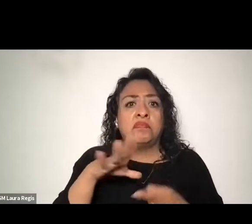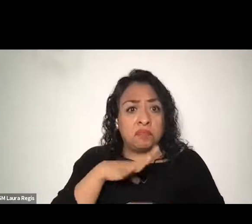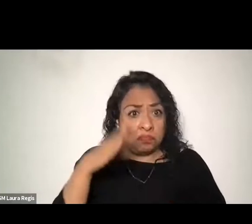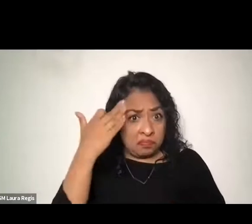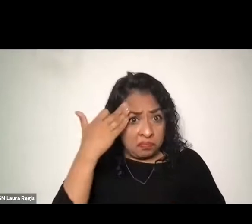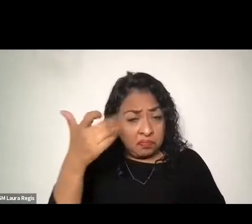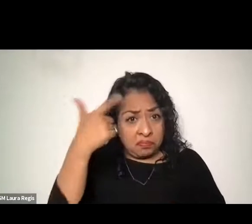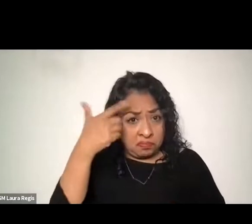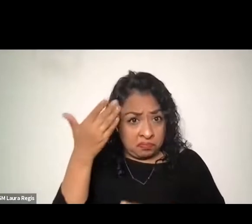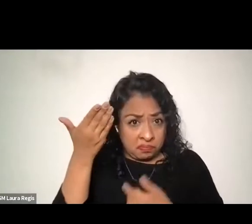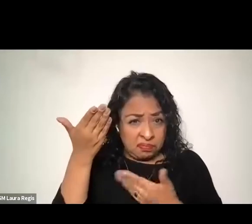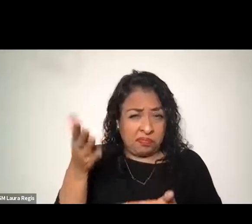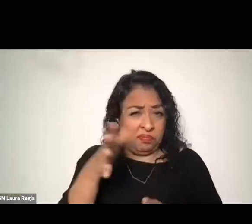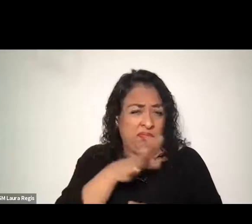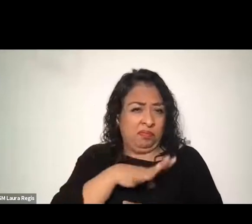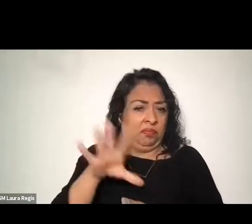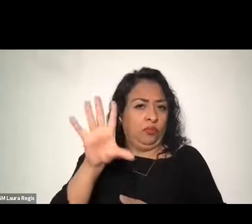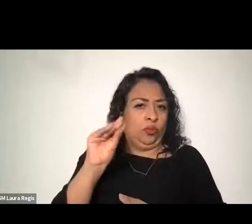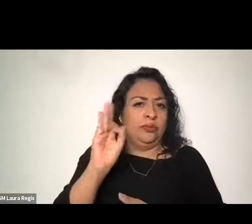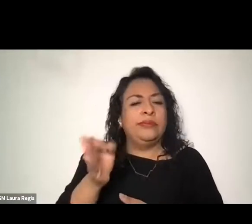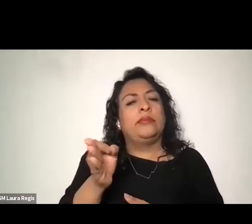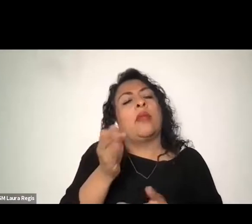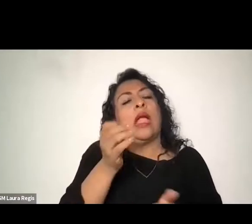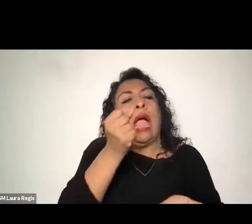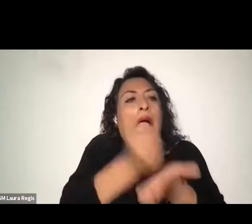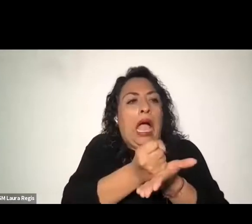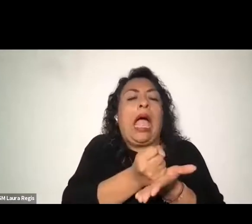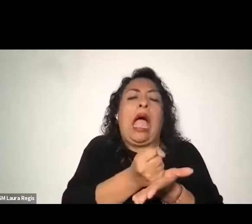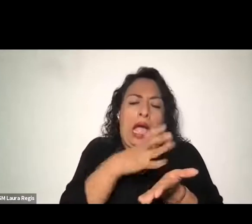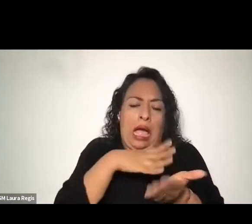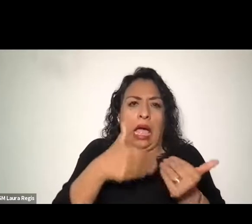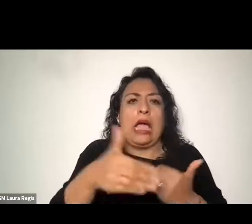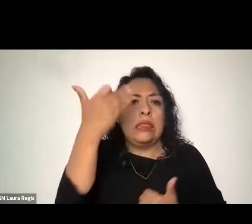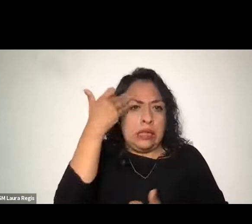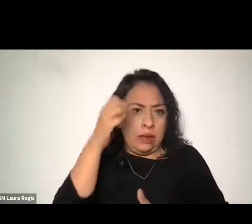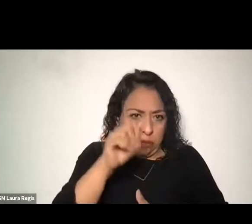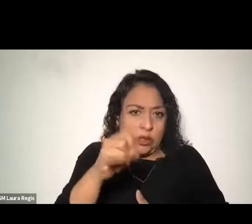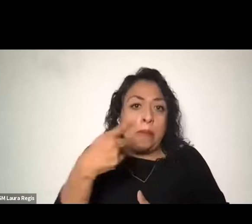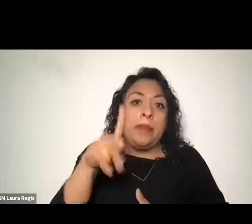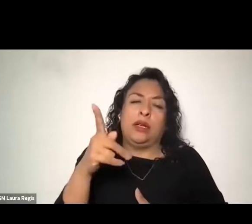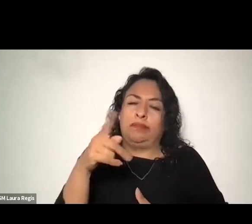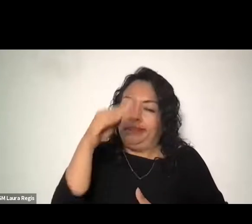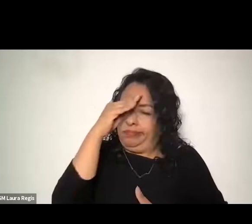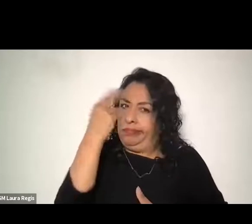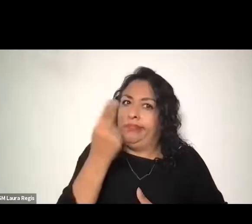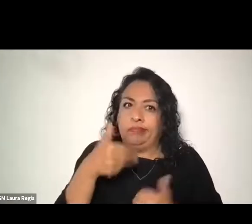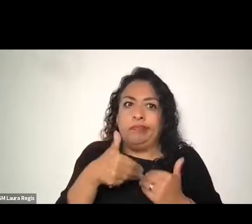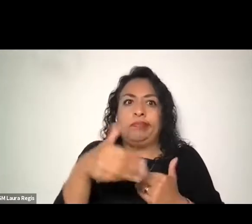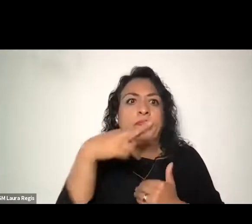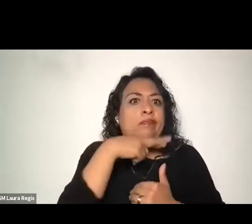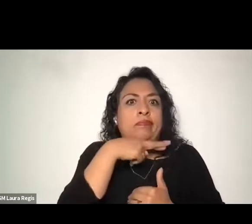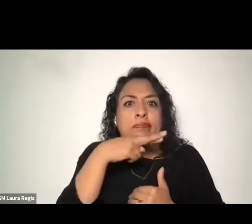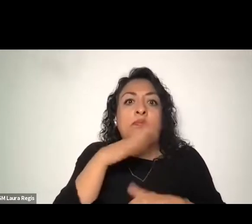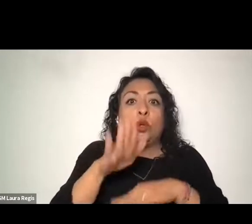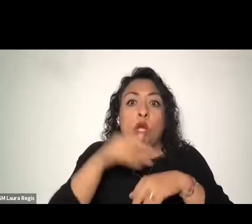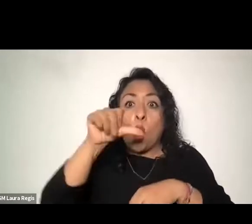presentar el rechazo. Hasta que no se apruebe, claro que hay tiempo. Ahora, lo que creemos es que tiene que ser lo más rápido posible. Por eso la convocatoria